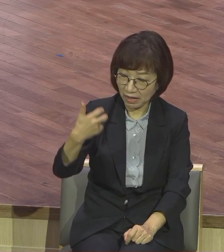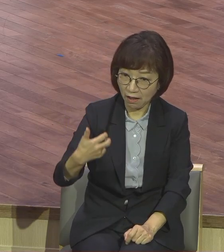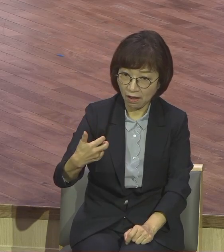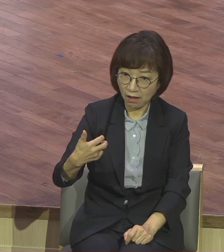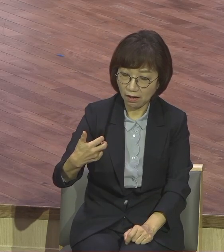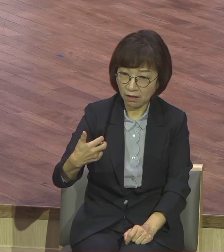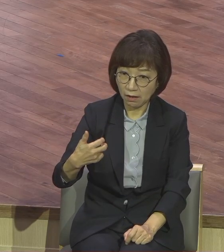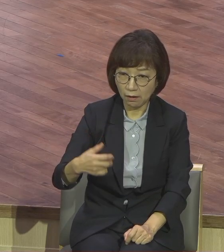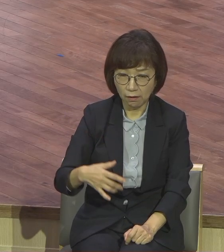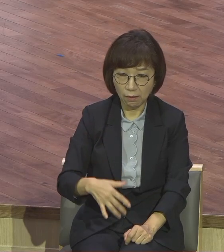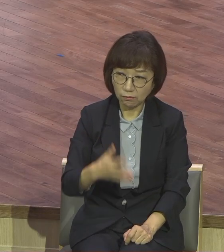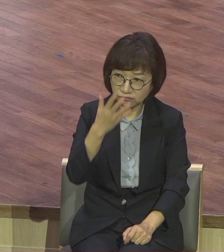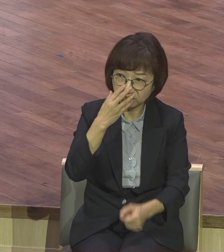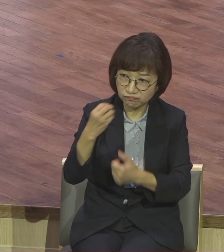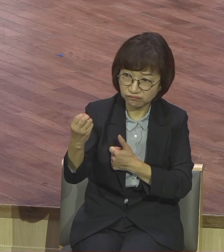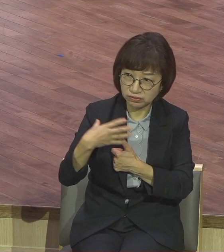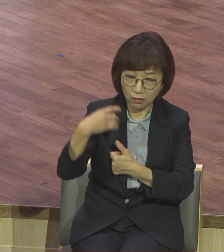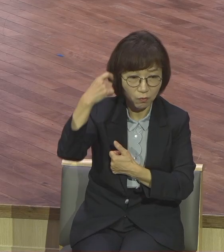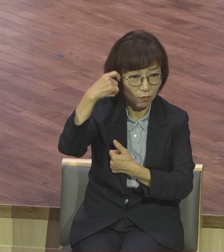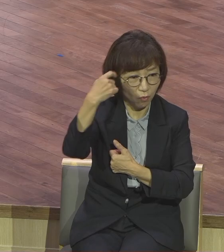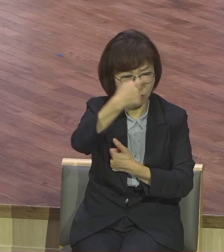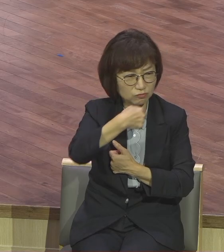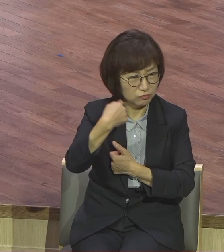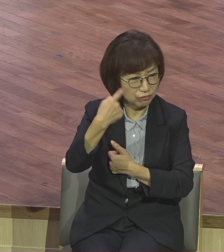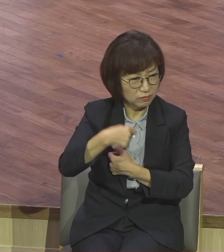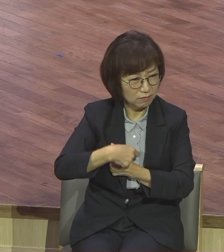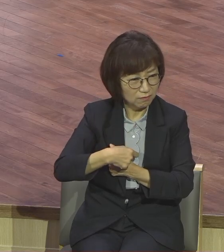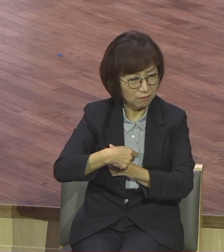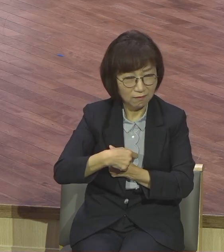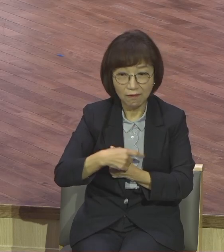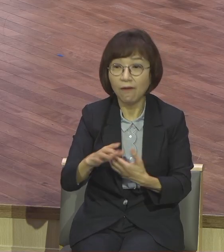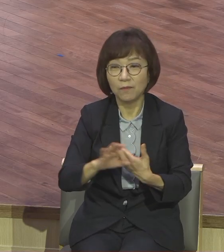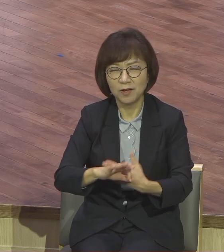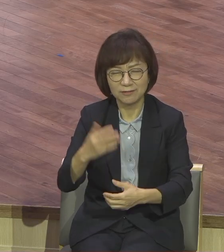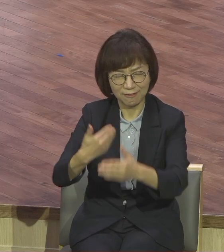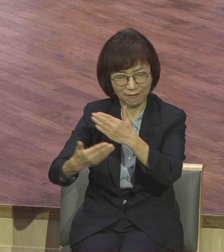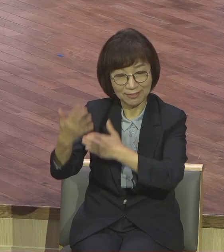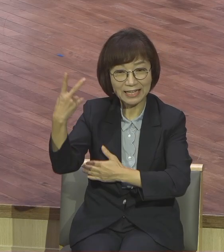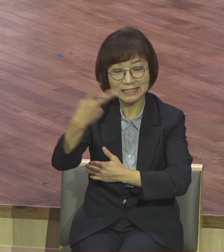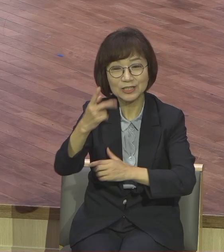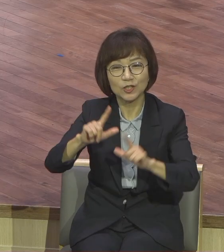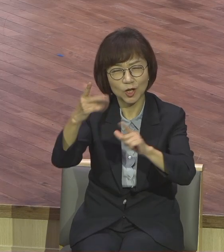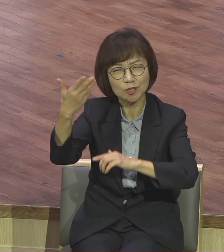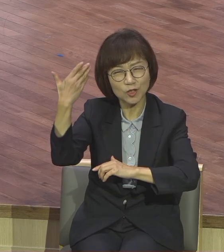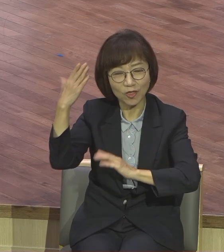지금도. 그럼 2000년 전에는 어느 정도였겠어요?